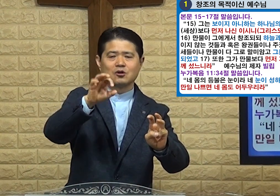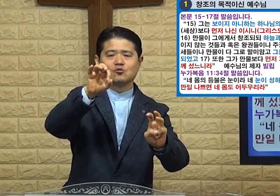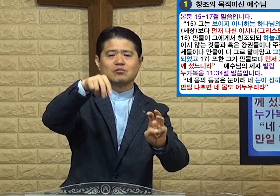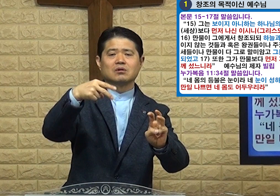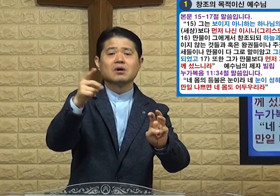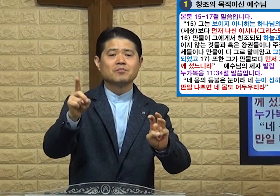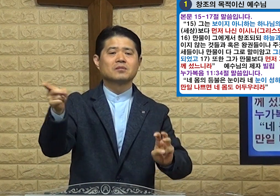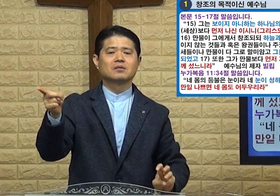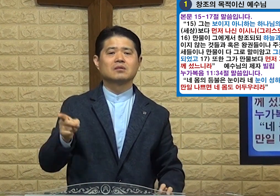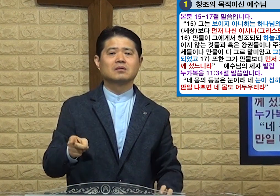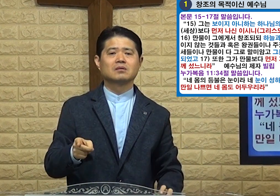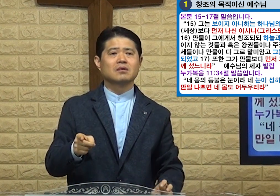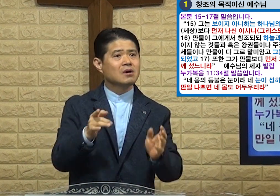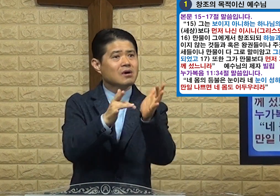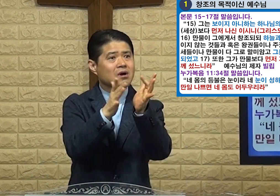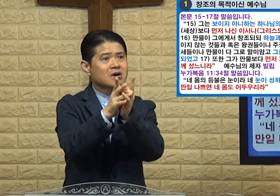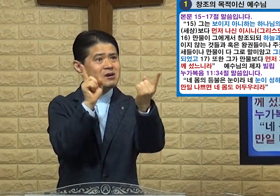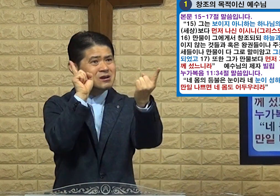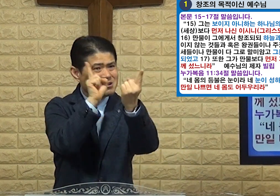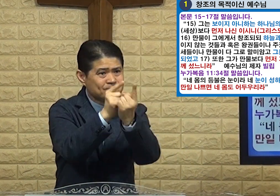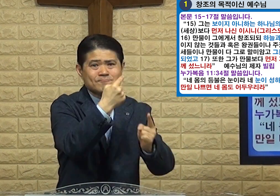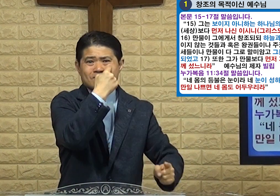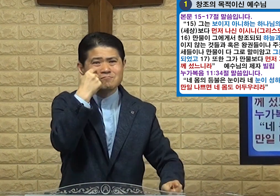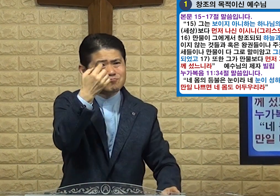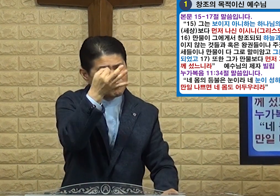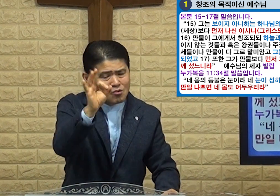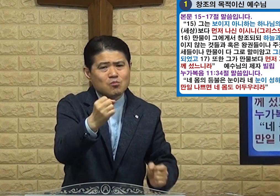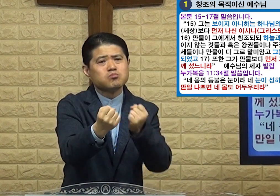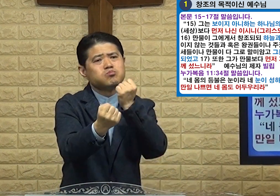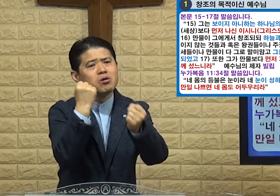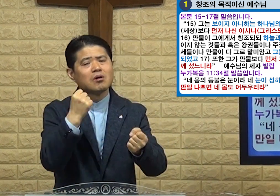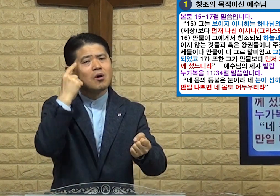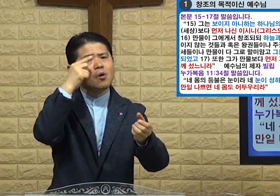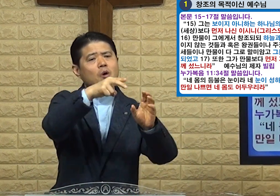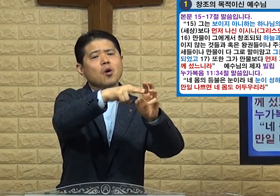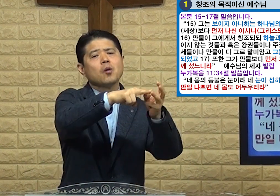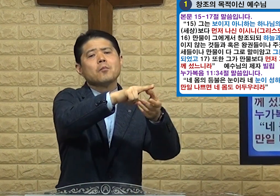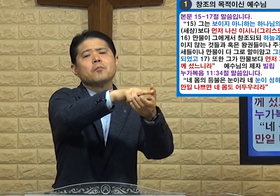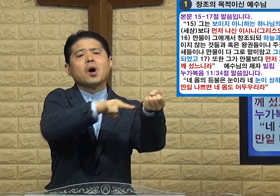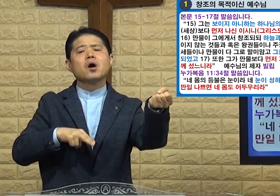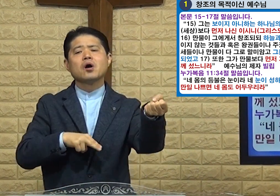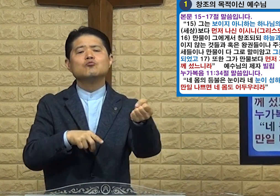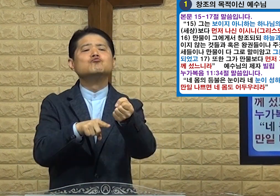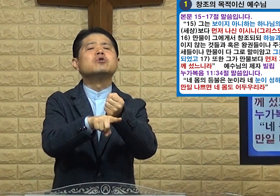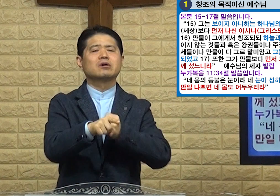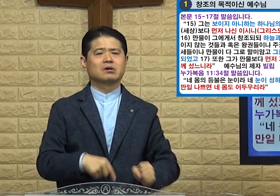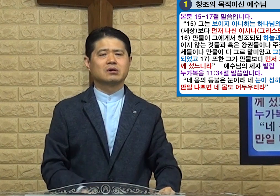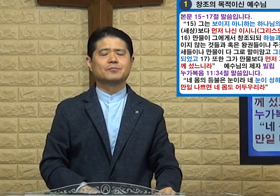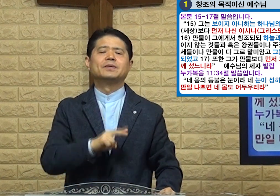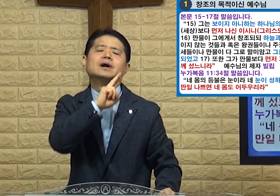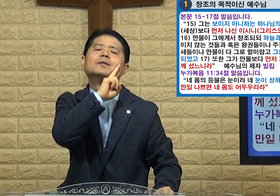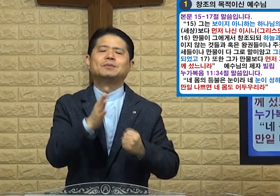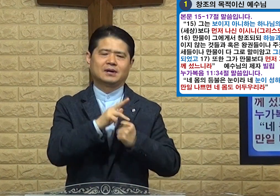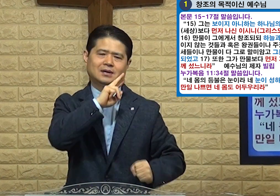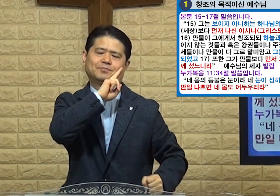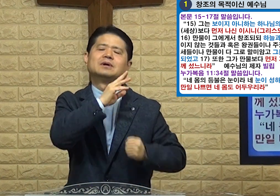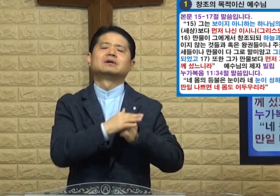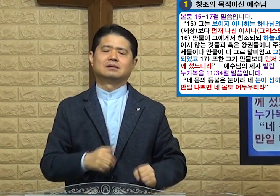이 가룟 유다라는 사람이 있었는데 예수님을 직접 봤음에도 불구하고